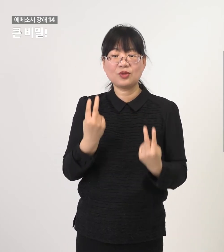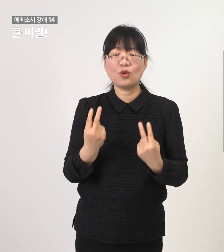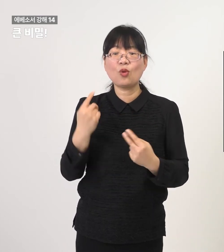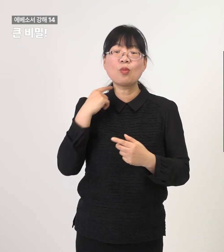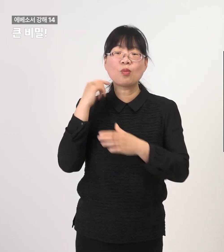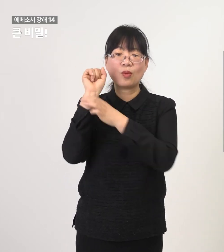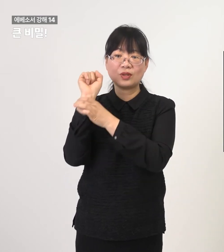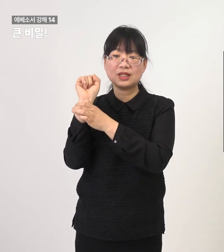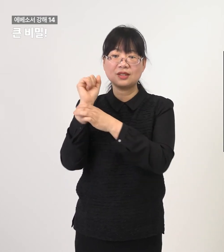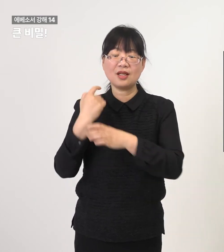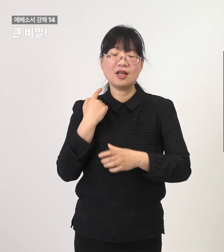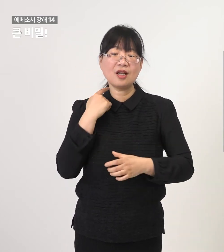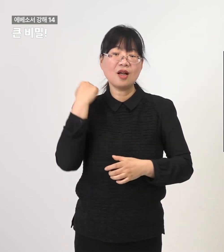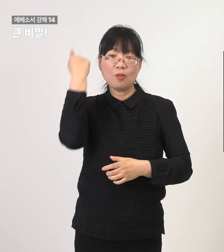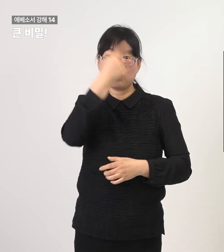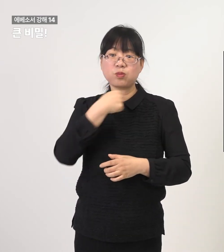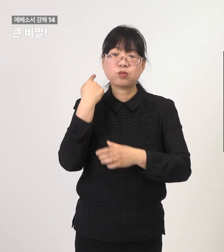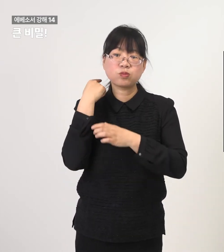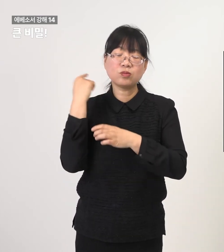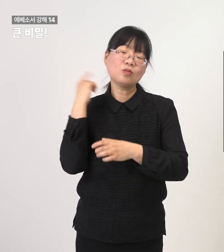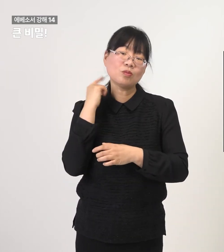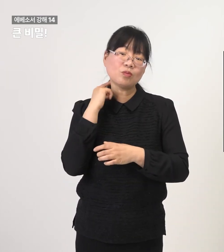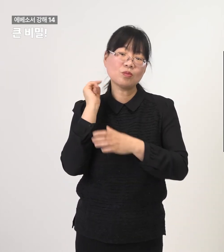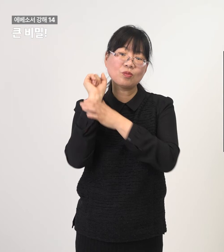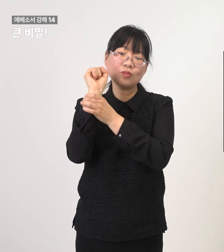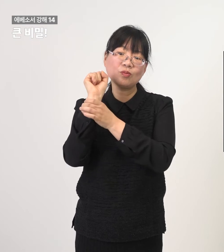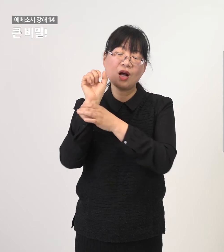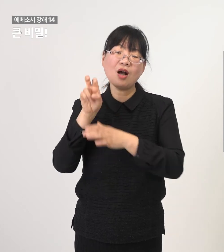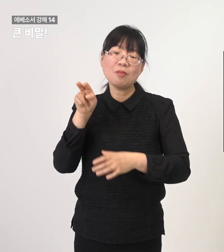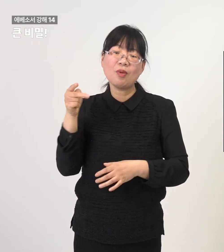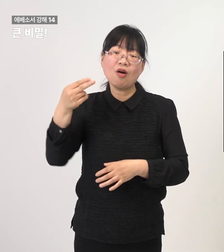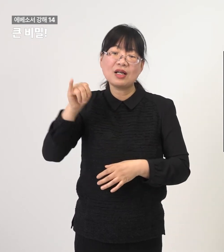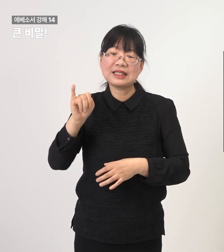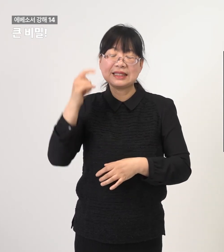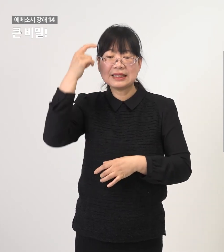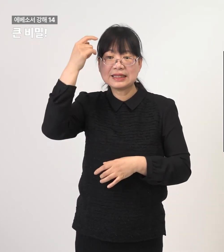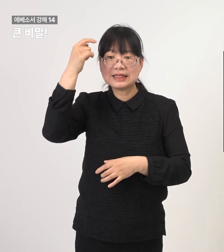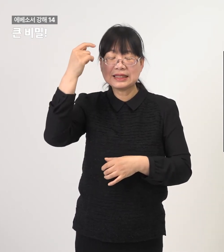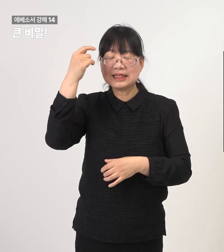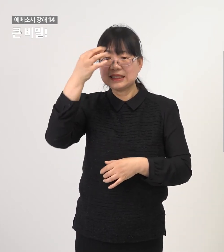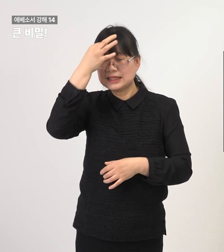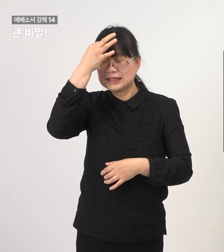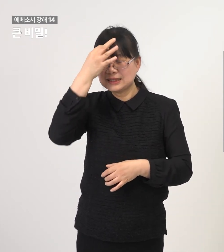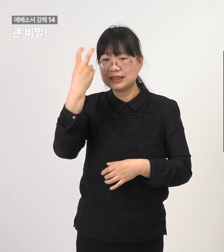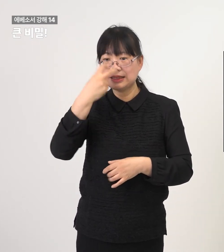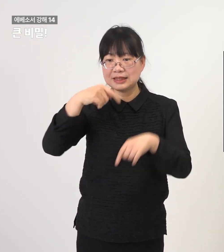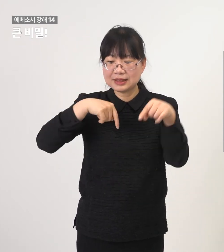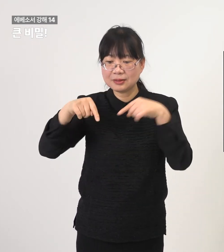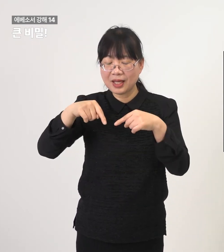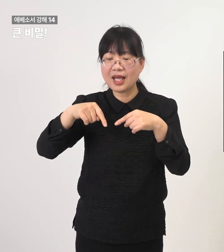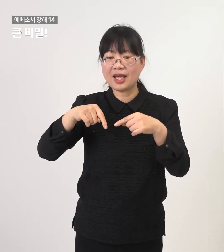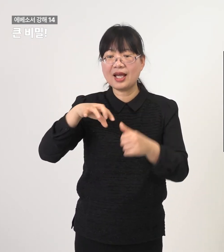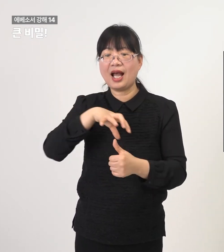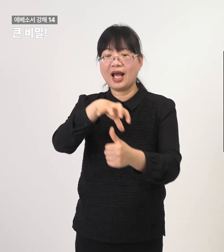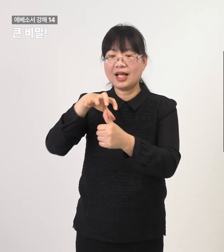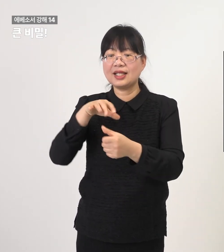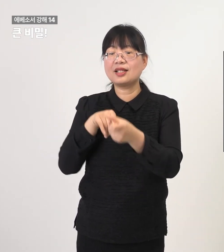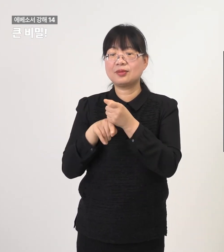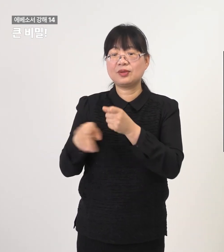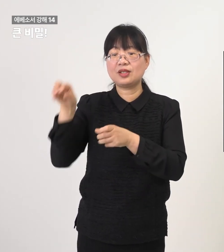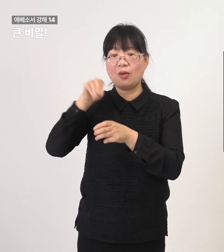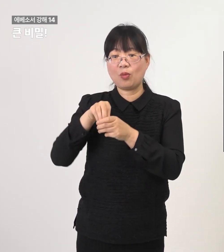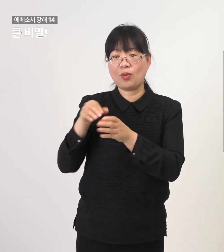그러니까 머리의 기능은 뭐예요? 머리의 기능은 지배하고 다스린다는 뜻이에요.